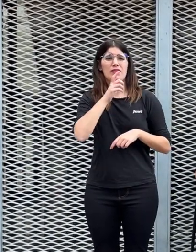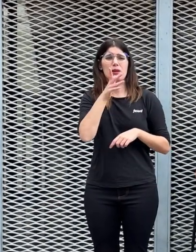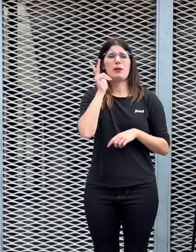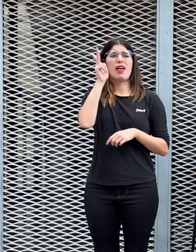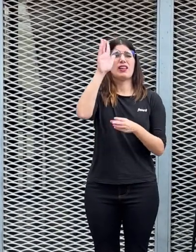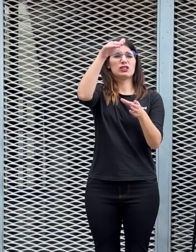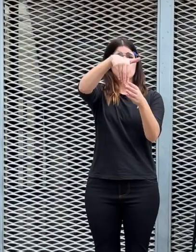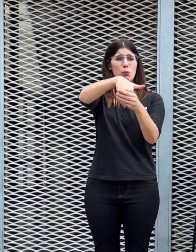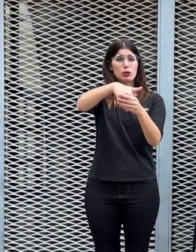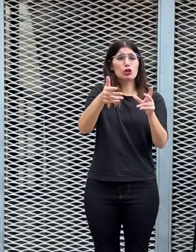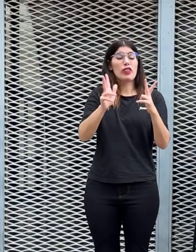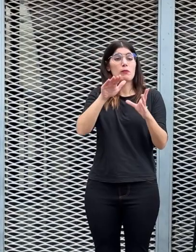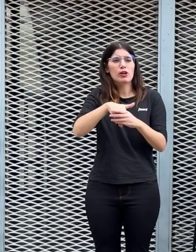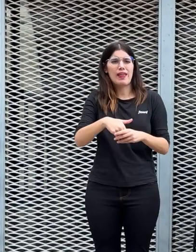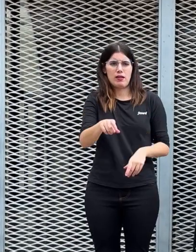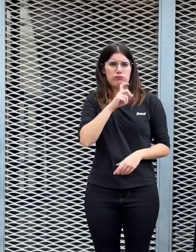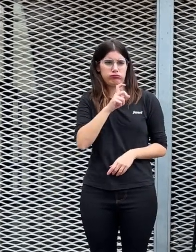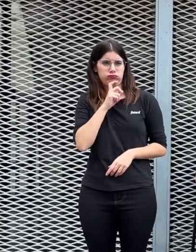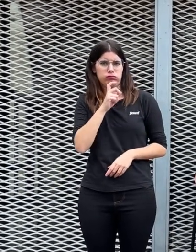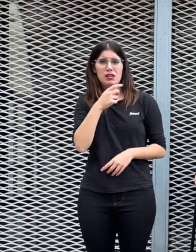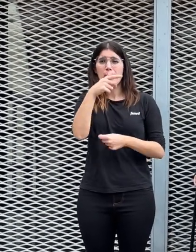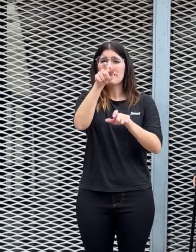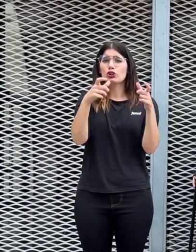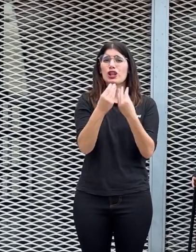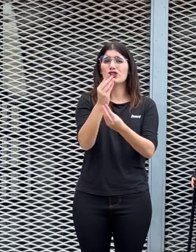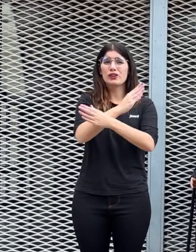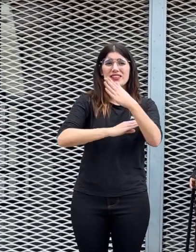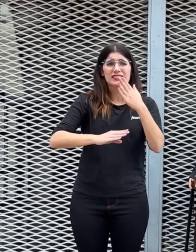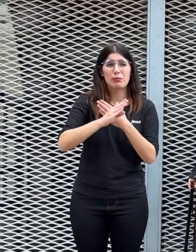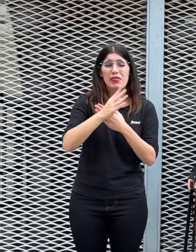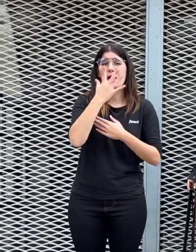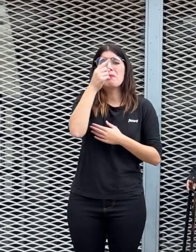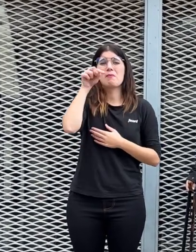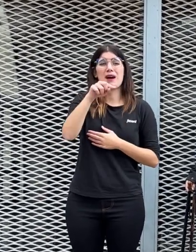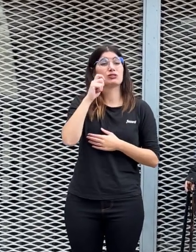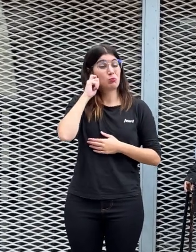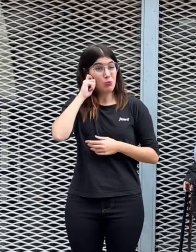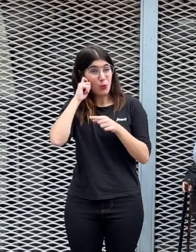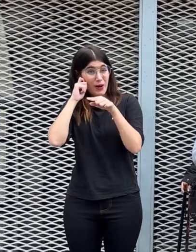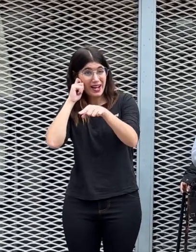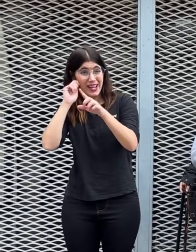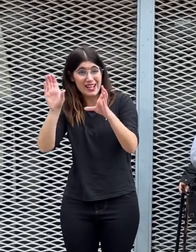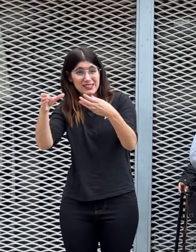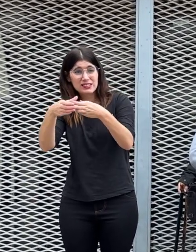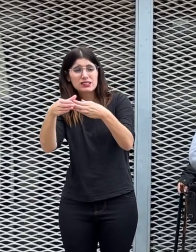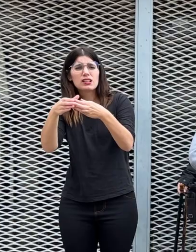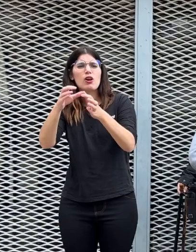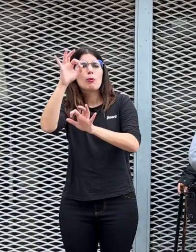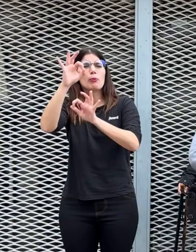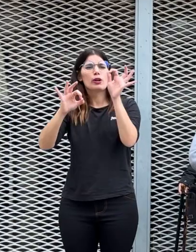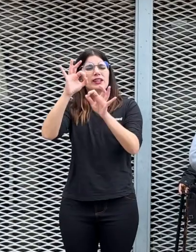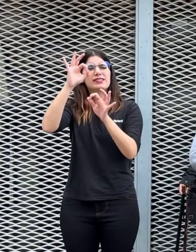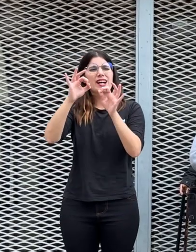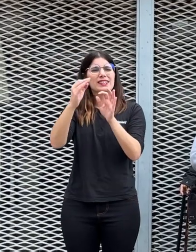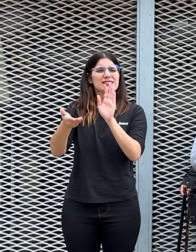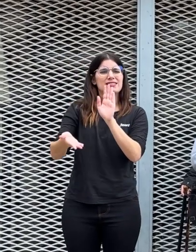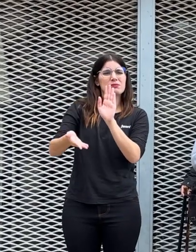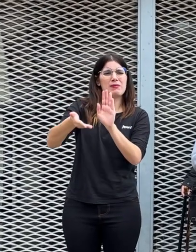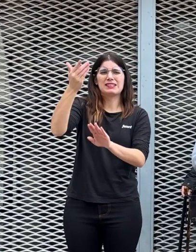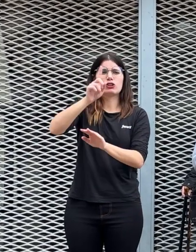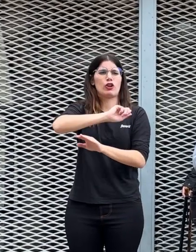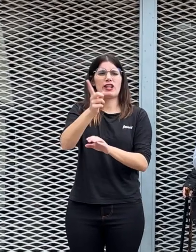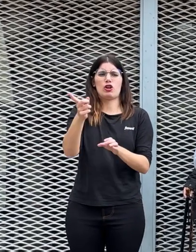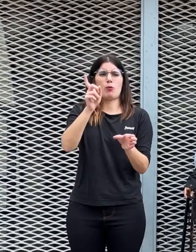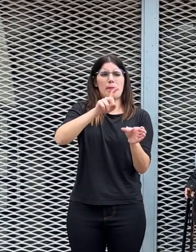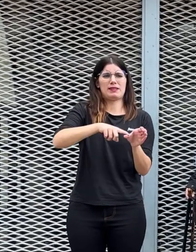vot democràtic, que les persones amb discapacitat i sobretot les dones mostren percentatges més elevats en la no